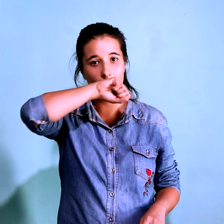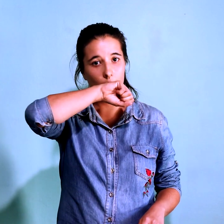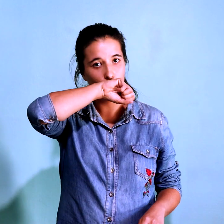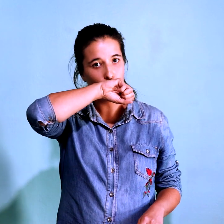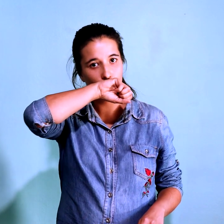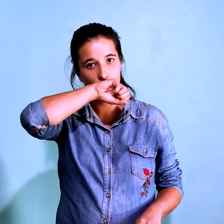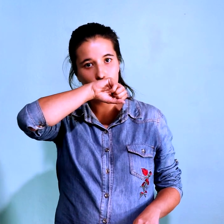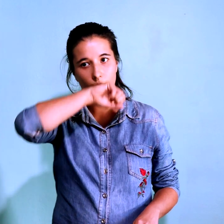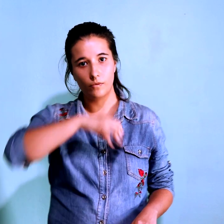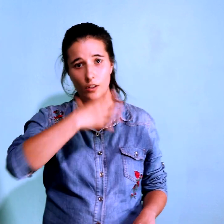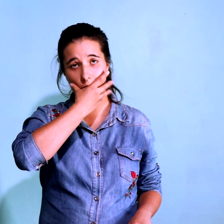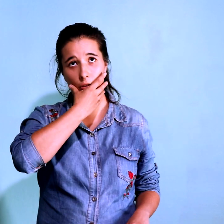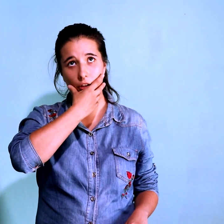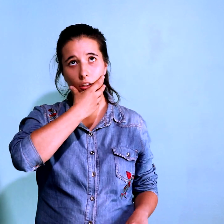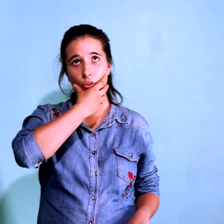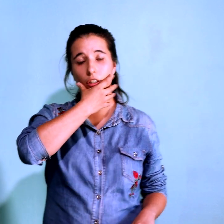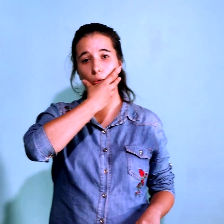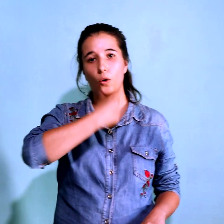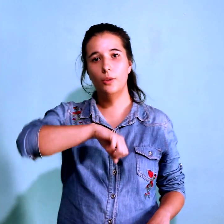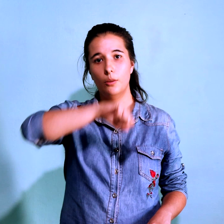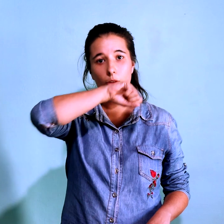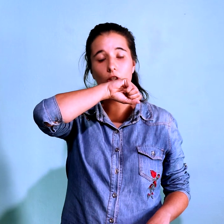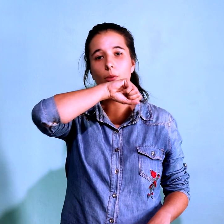jeito. Fala o gênero homem, depois beija a mão.